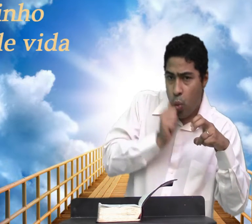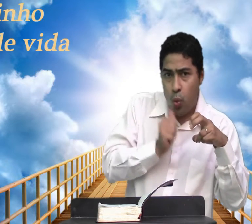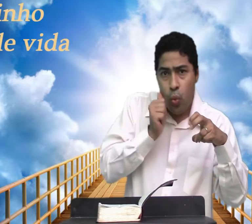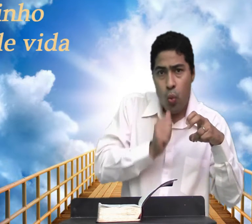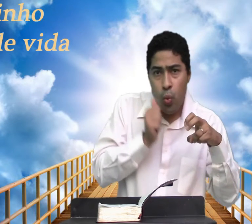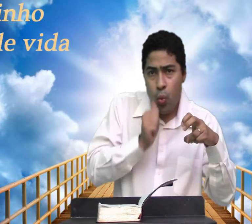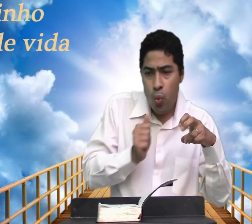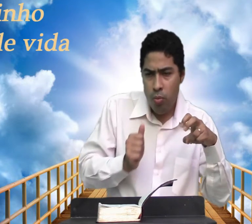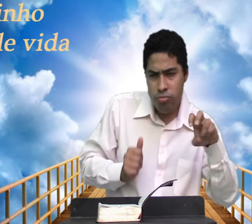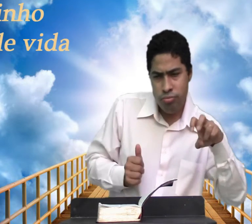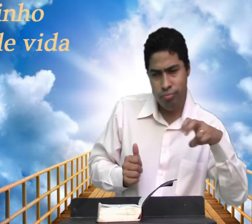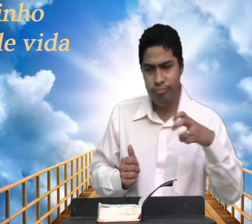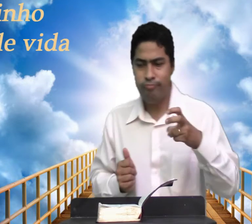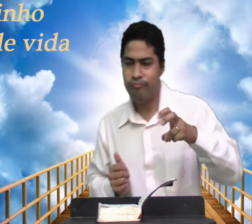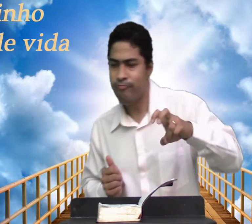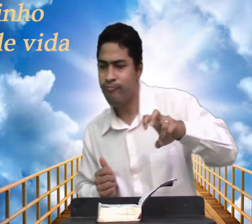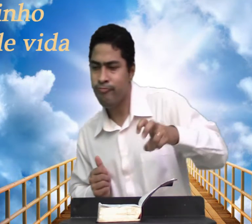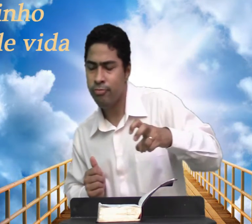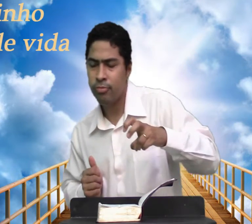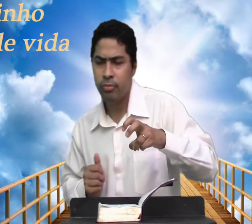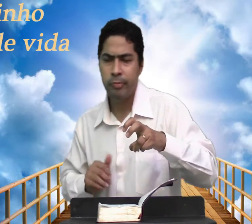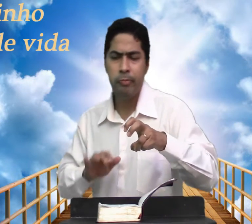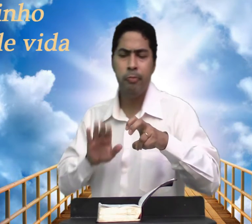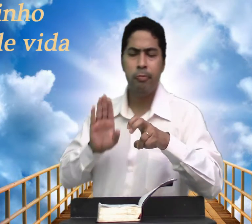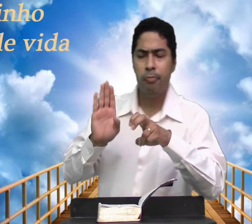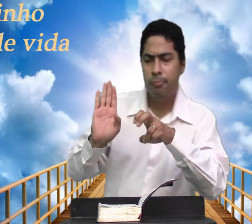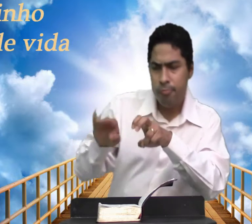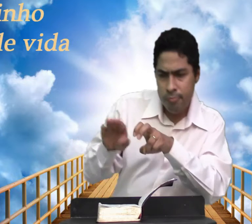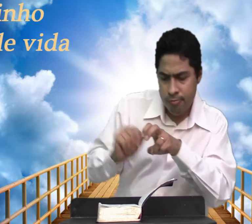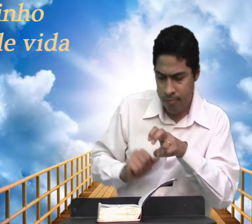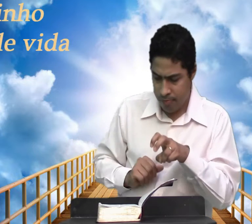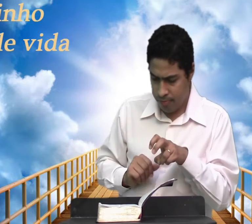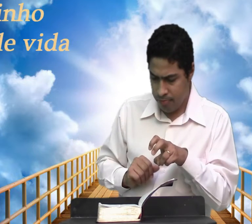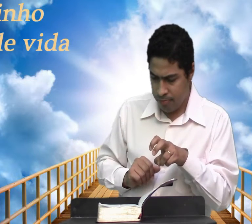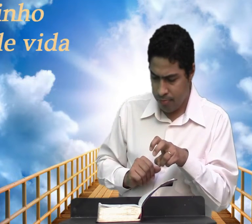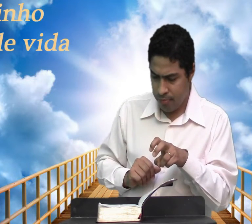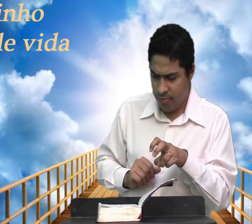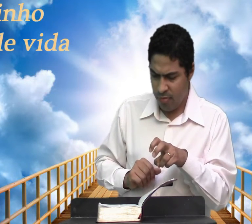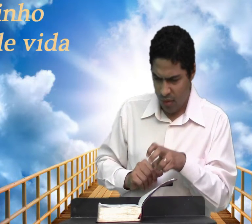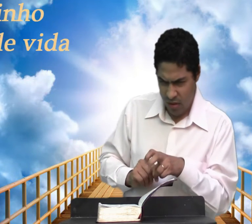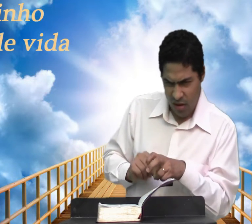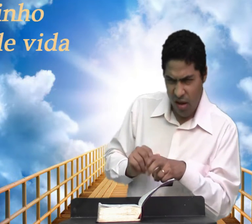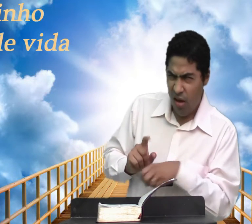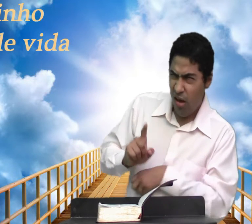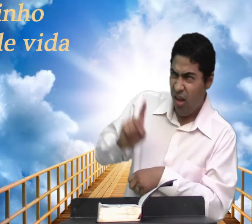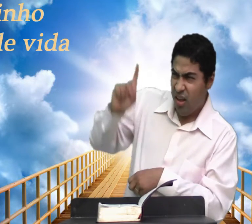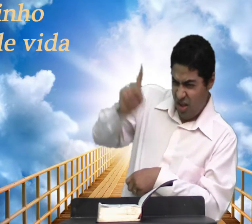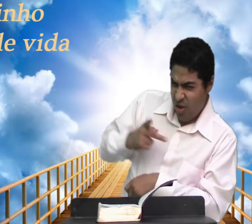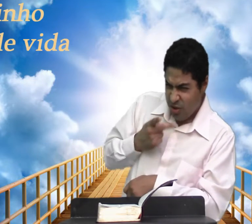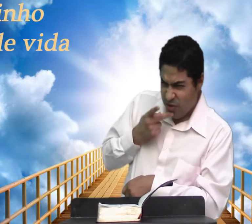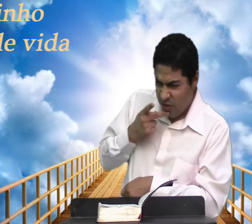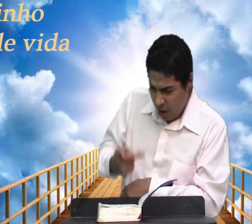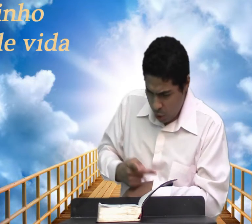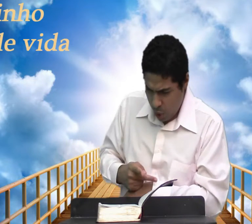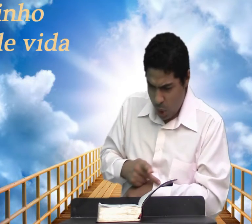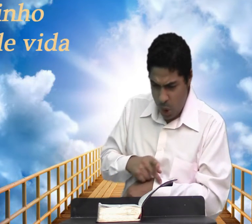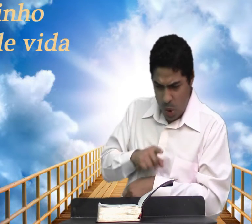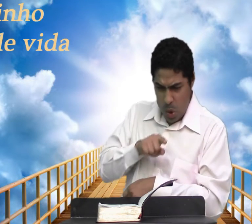e ela vai ao encontro e começa a lhe dizer: é verdade que Deus disse,